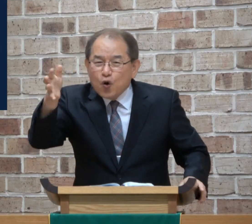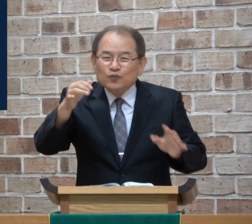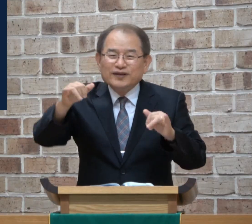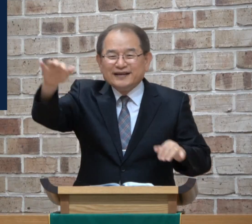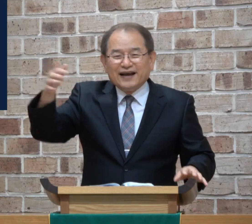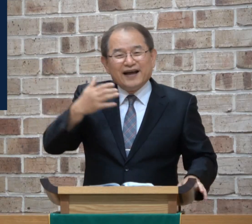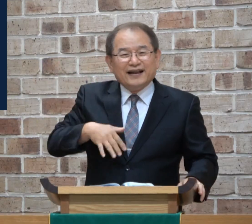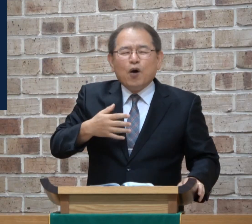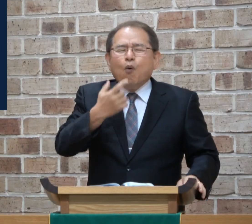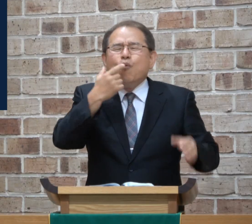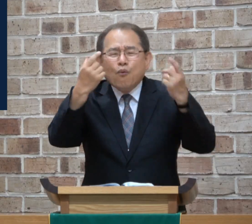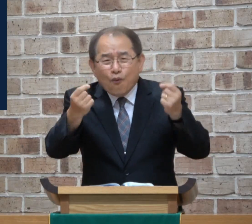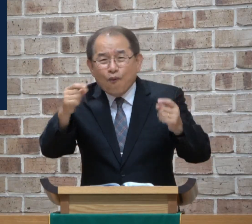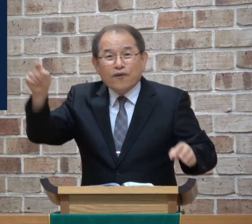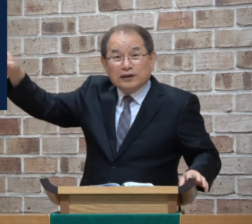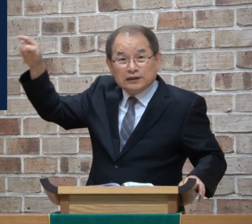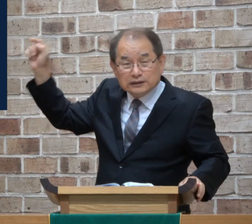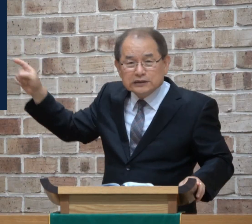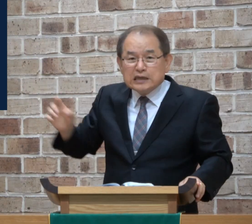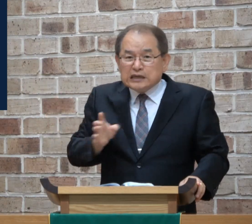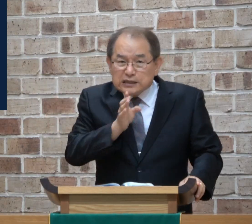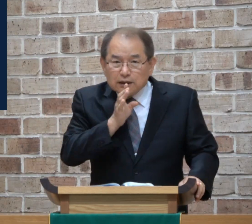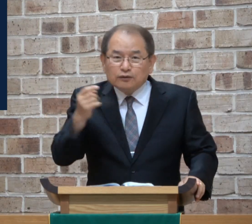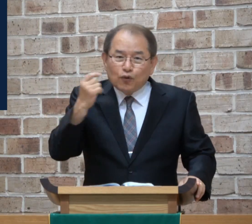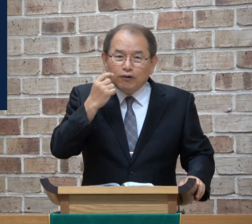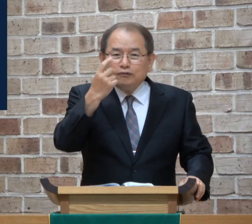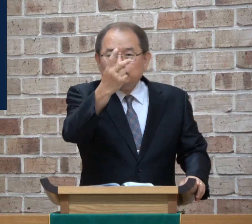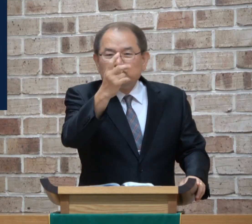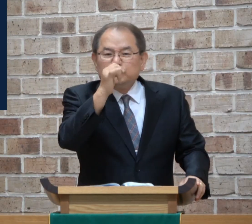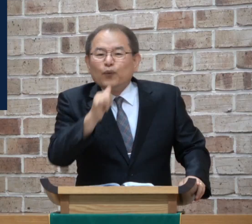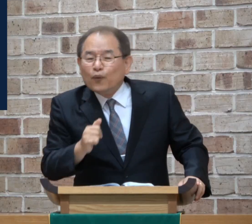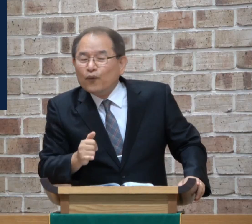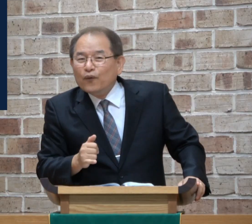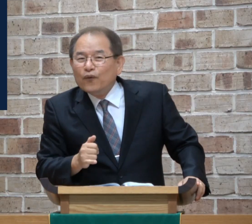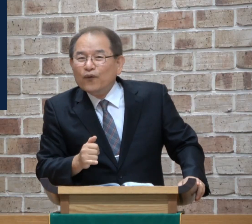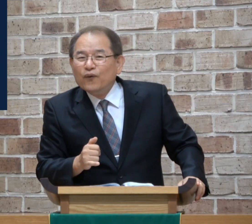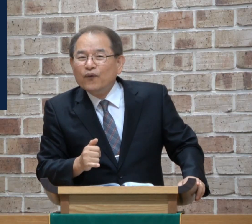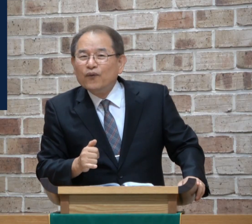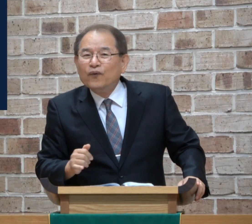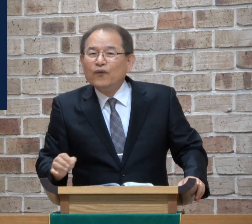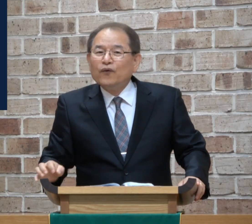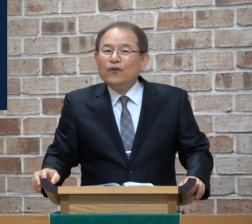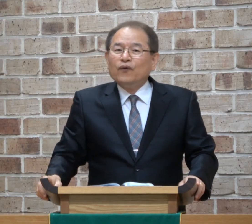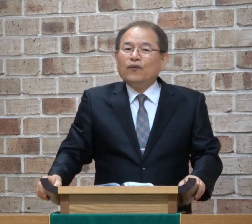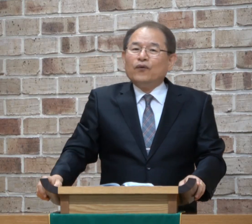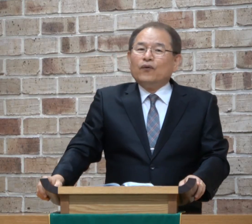우리는 잘 모르지만 전문가는 너무나 잘 압니다. 그러나 항상 진짜와 가짜는 두 가지가